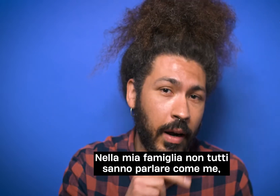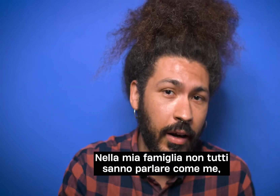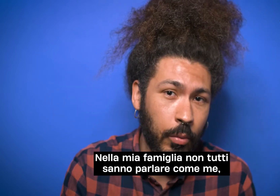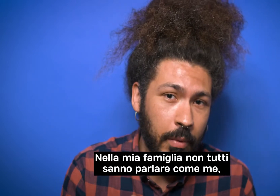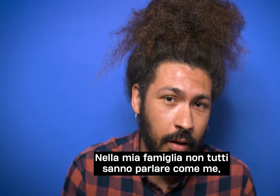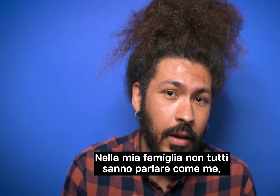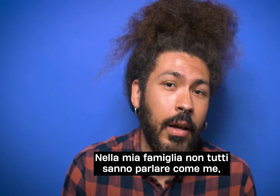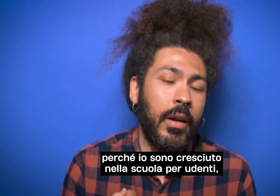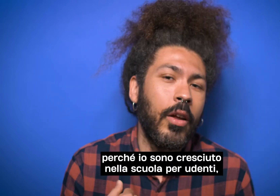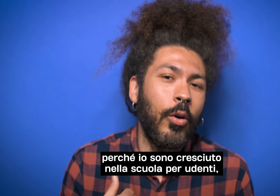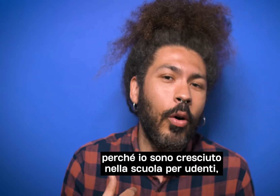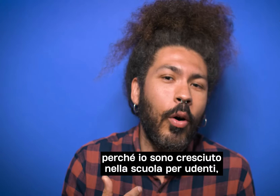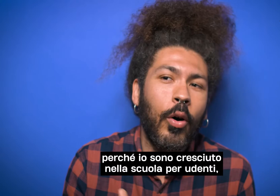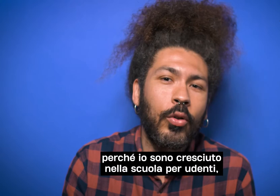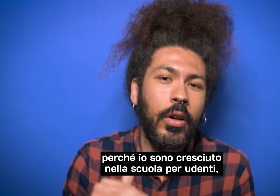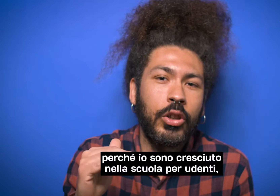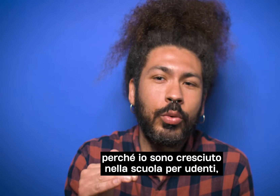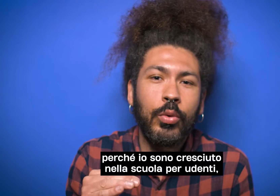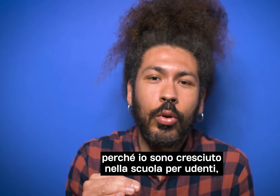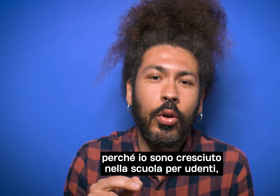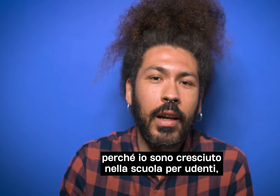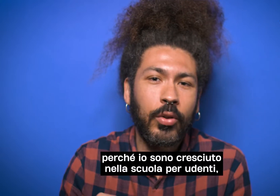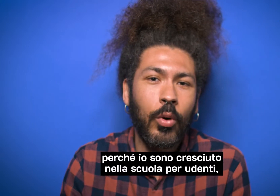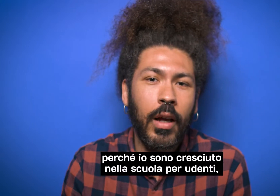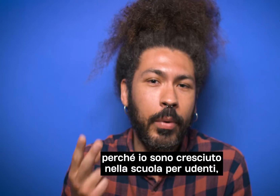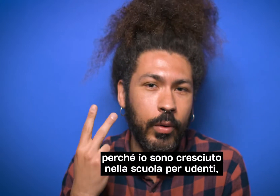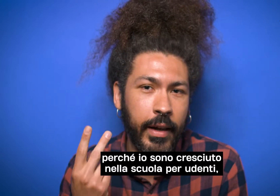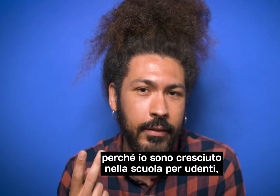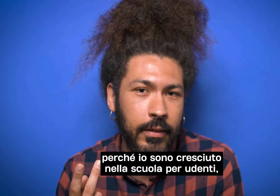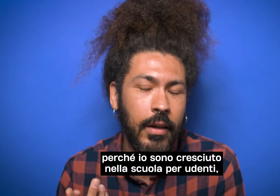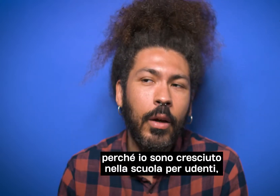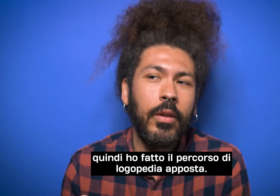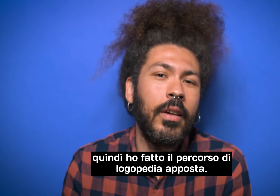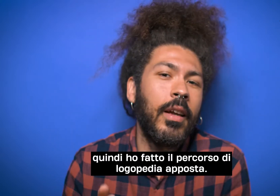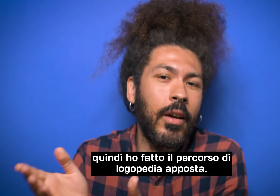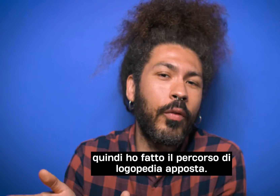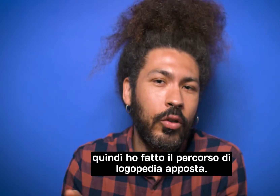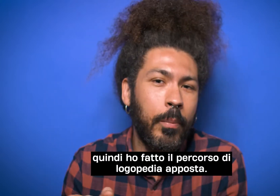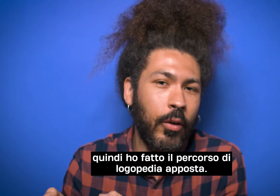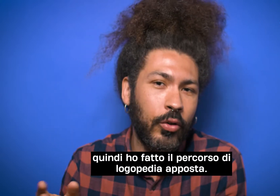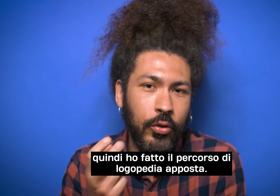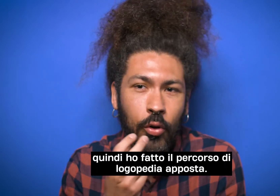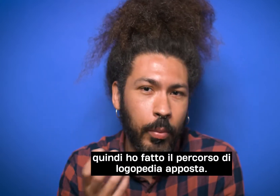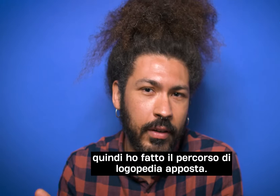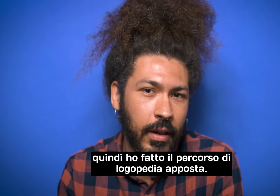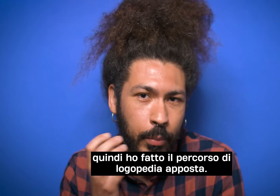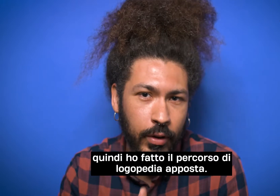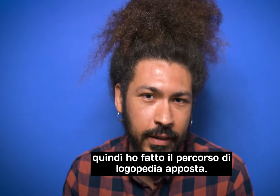parlare come me, perché io sono cresciuto nella scuola per udenti, quindi ho fatto il percorso di logopedia apposta.